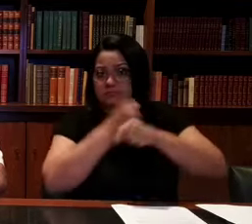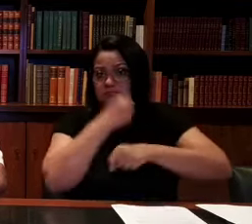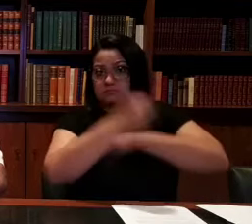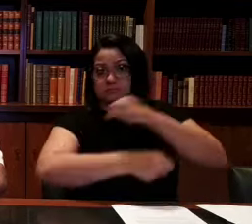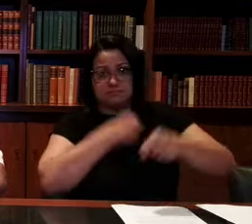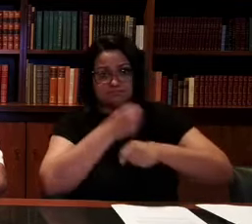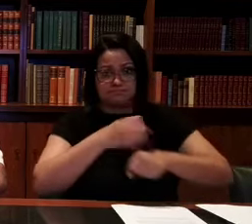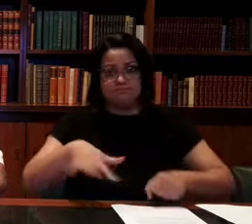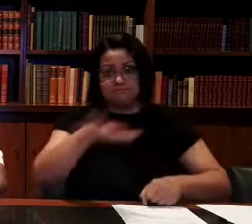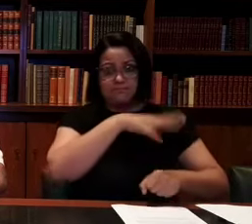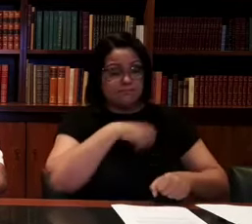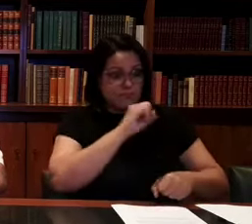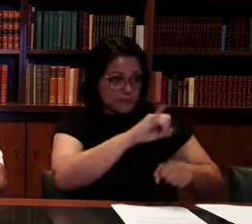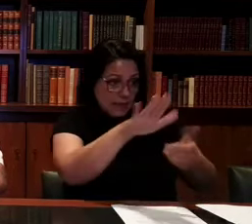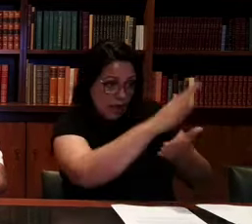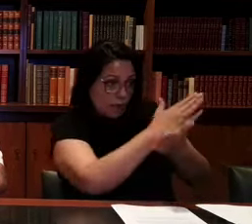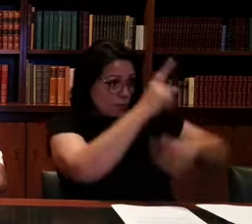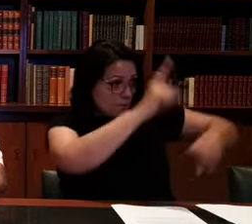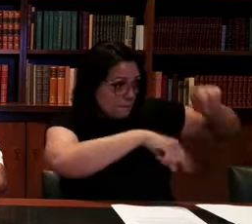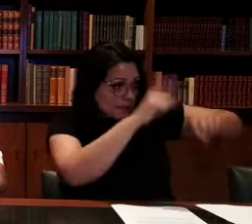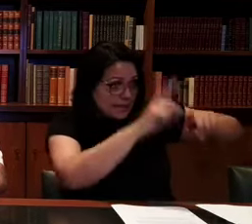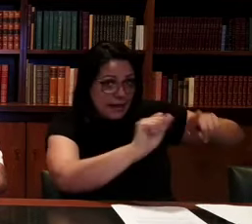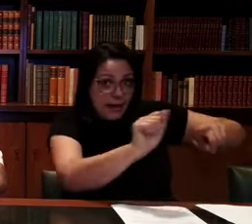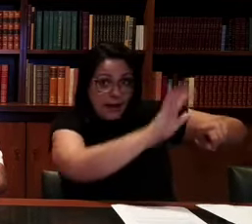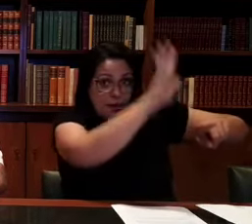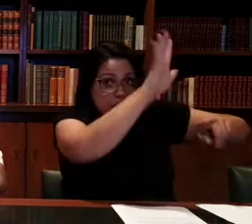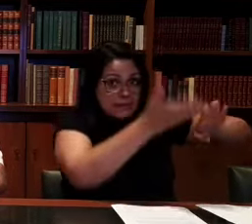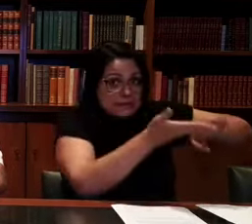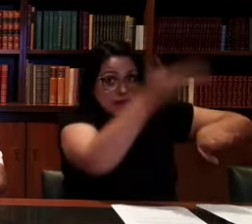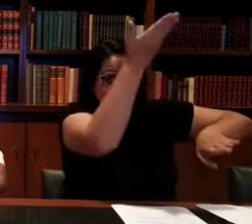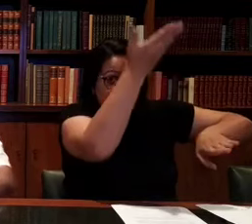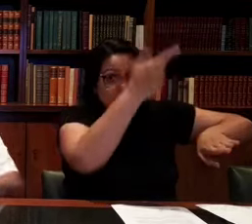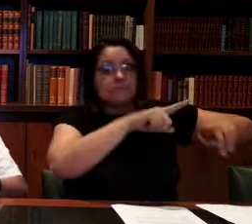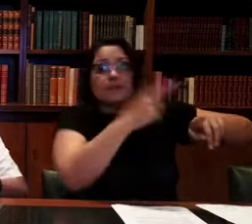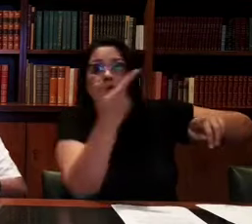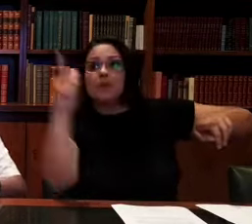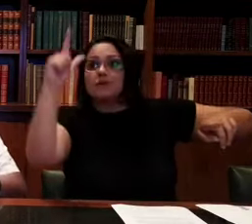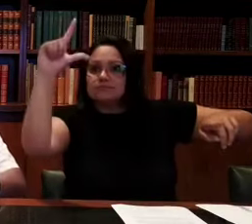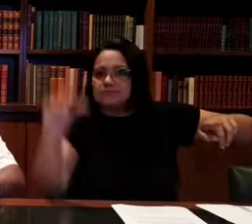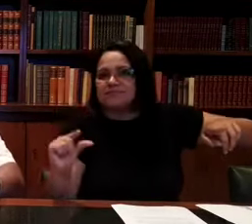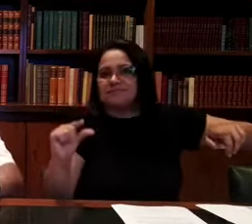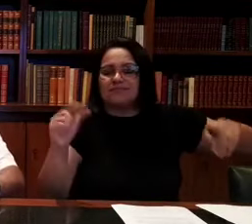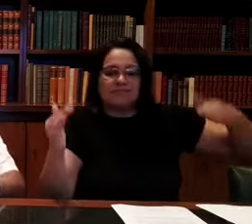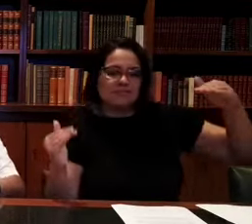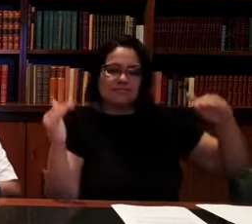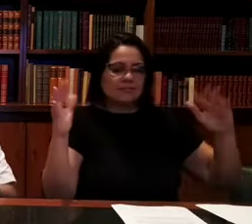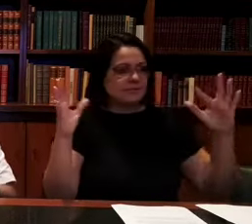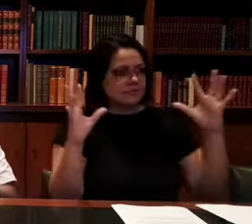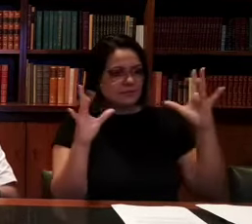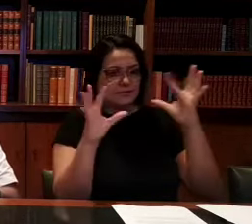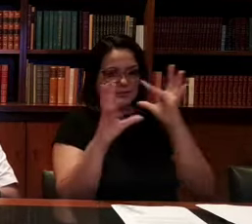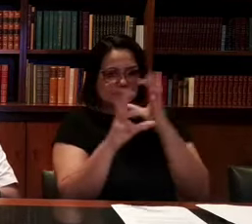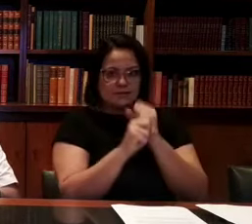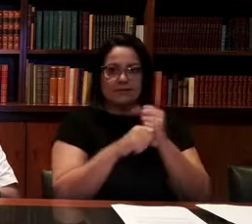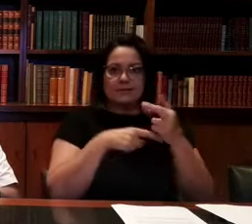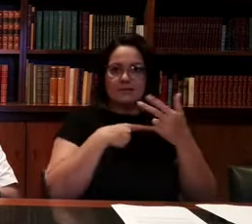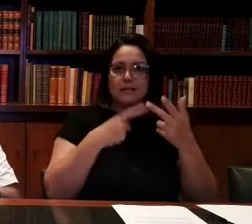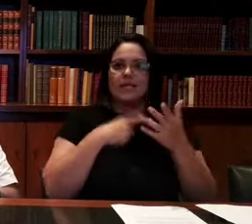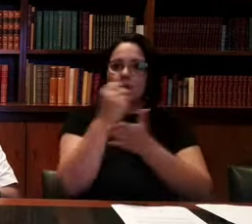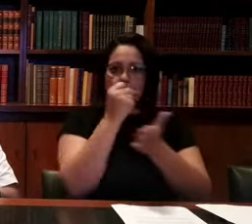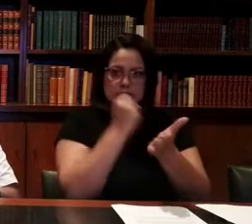a ao algum aumento pontual de alguns produtos alguns materiais de construção EA queda de preço de outros no final das contas isso tem previsão